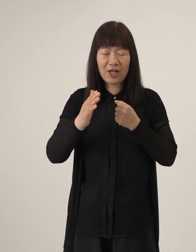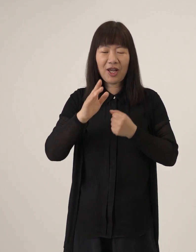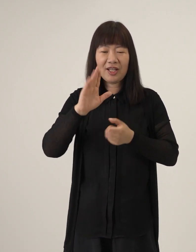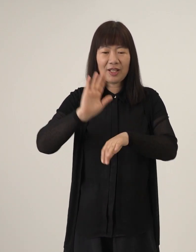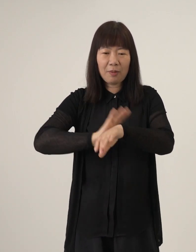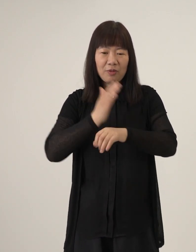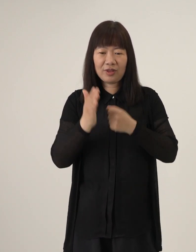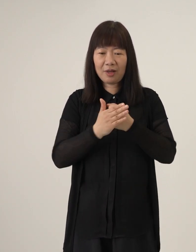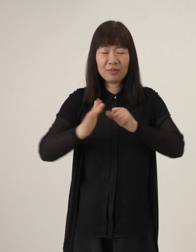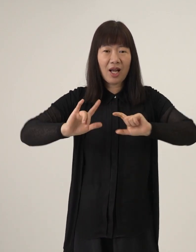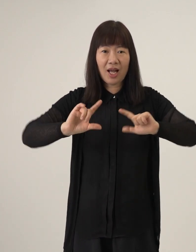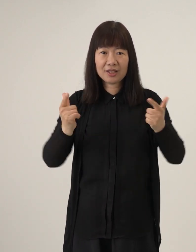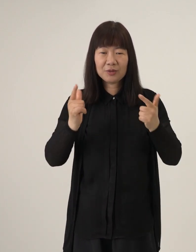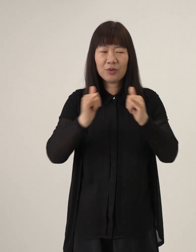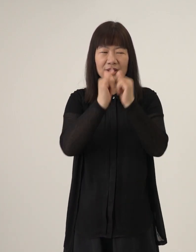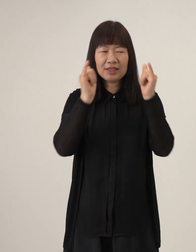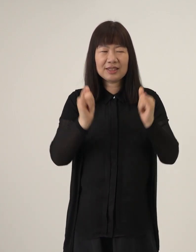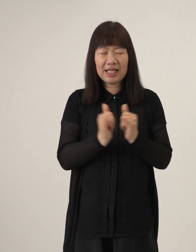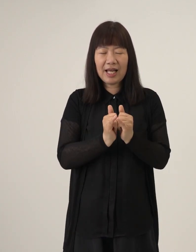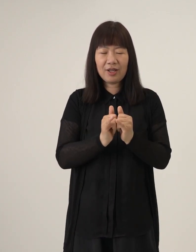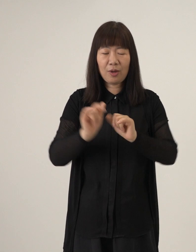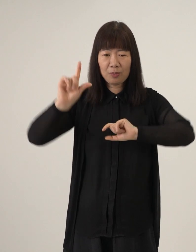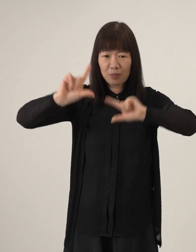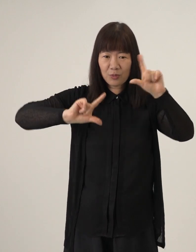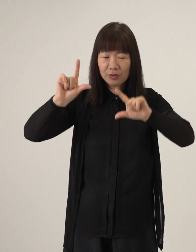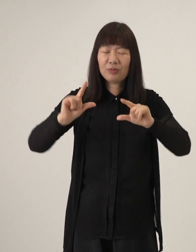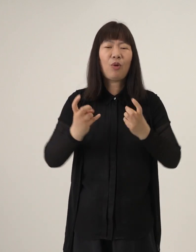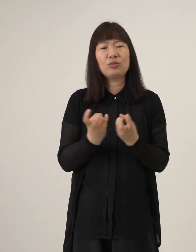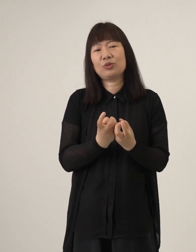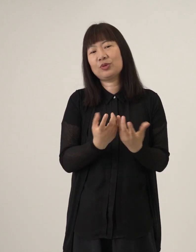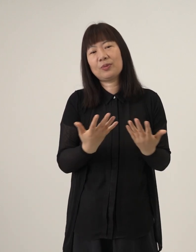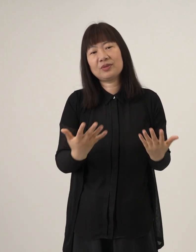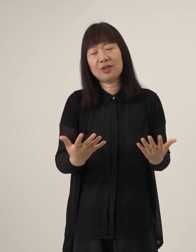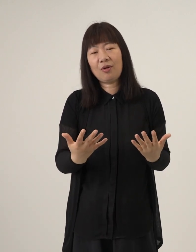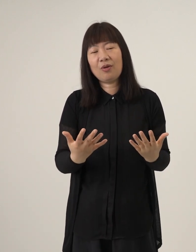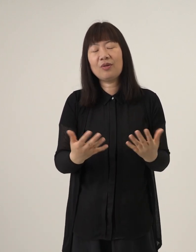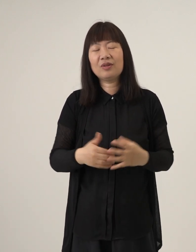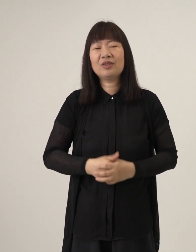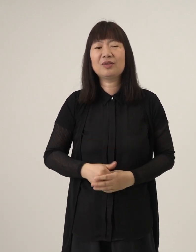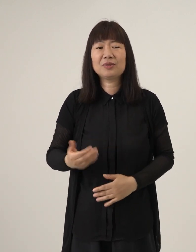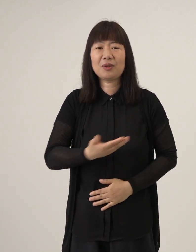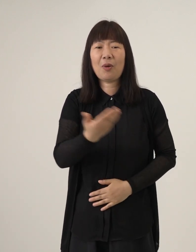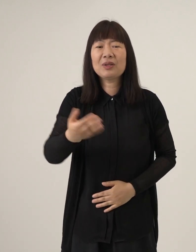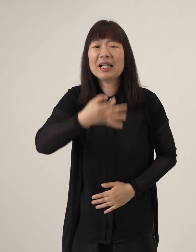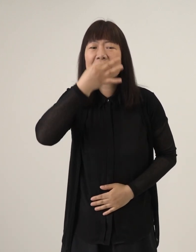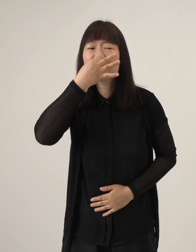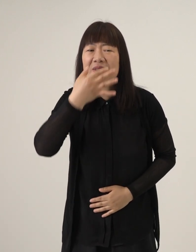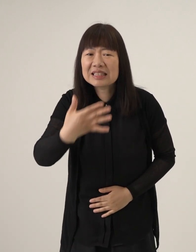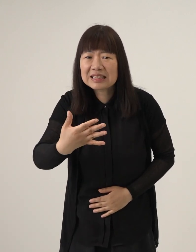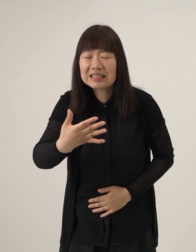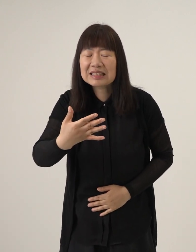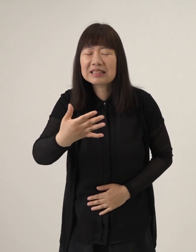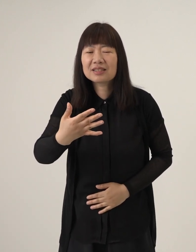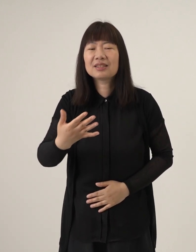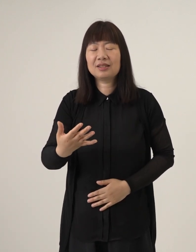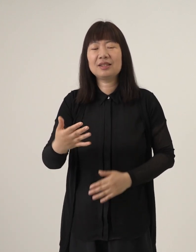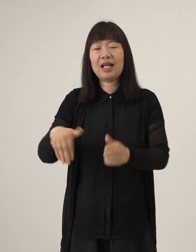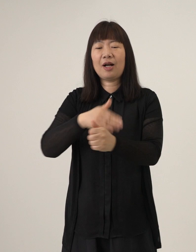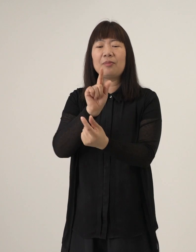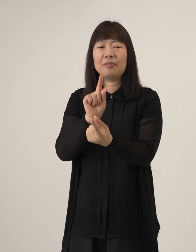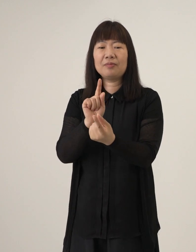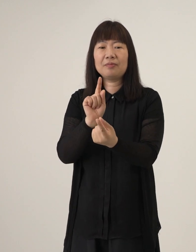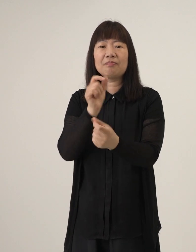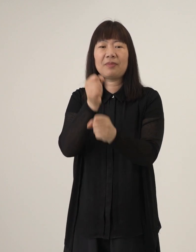이 사회적 지금 상황과 구조가 여러분들을 그런 현장으로 내민 기성세대들의 책임이 분명히